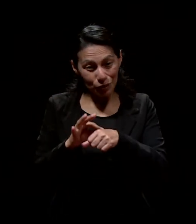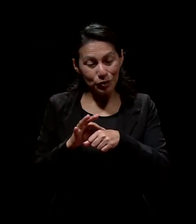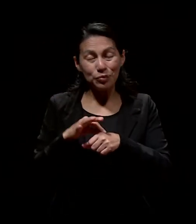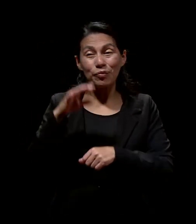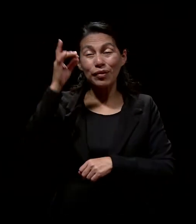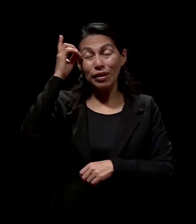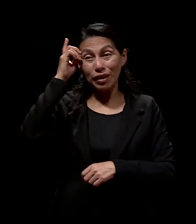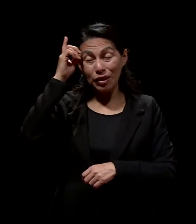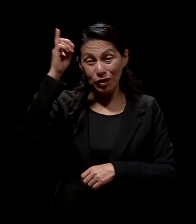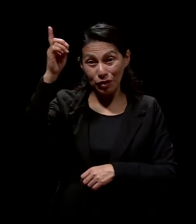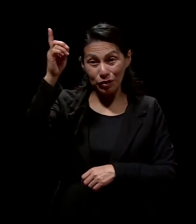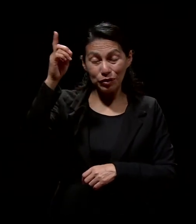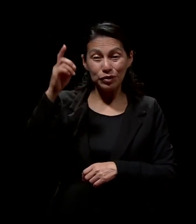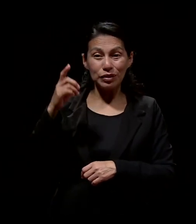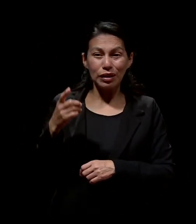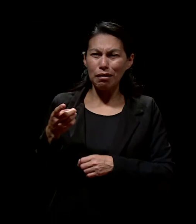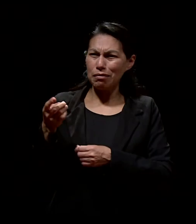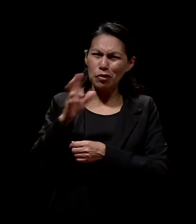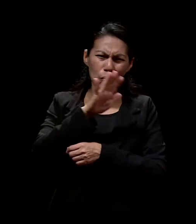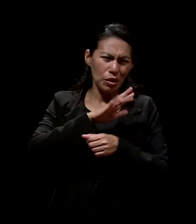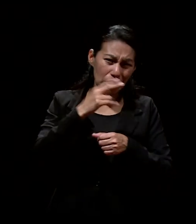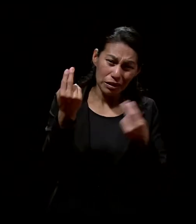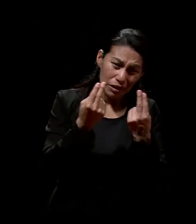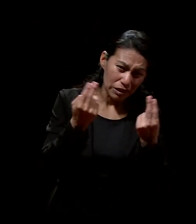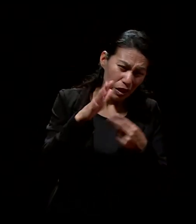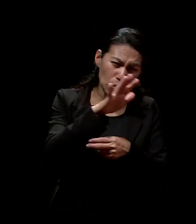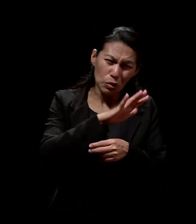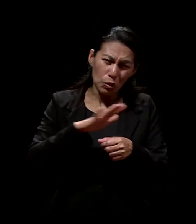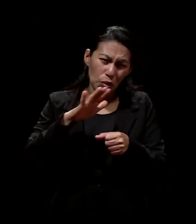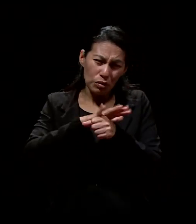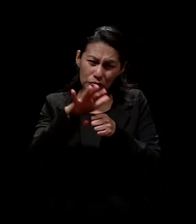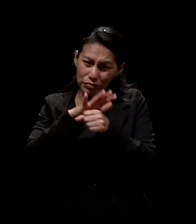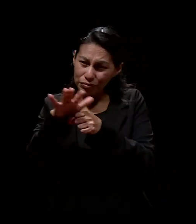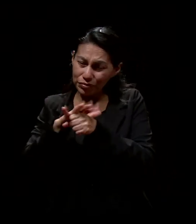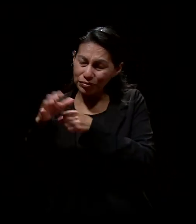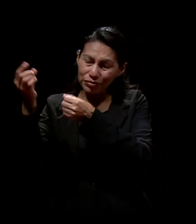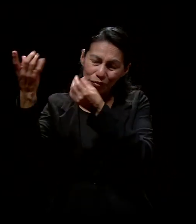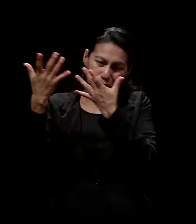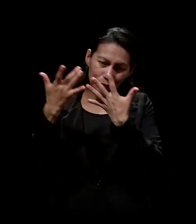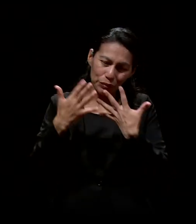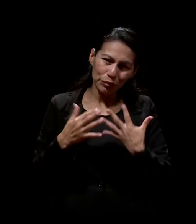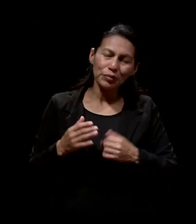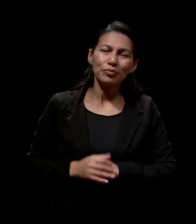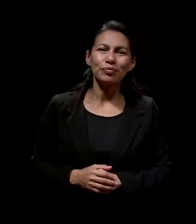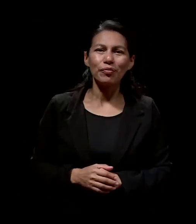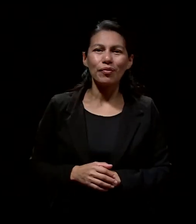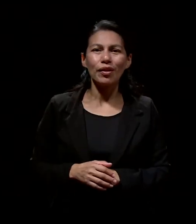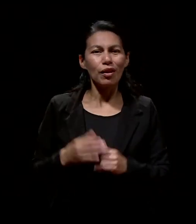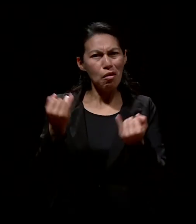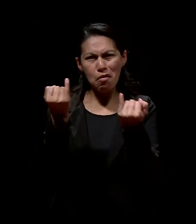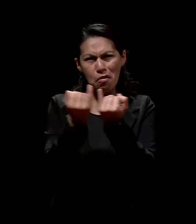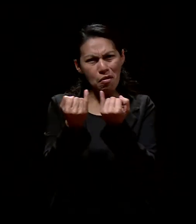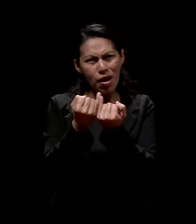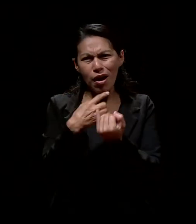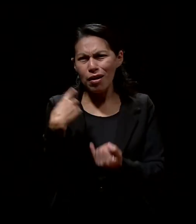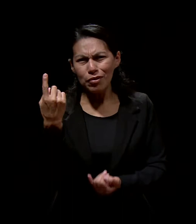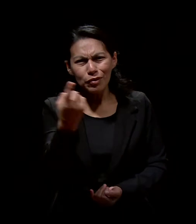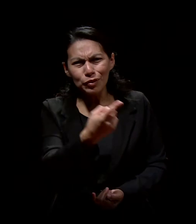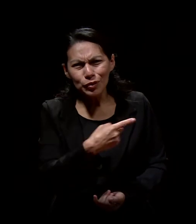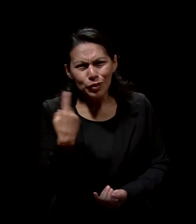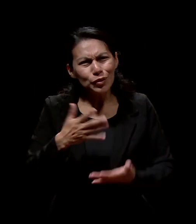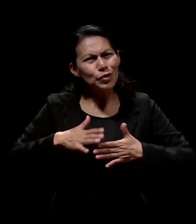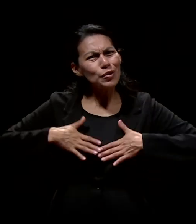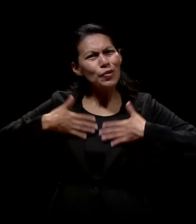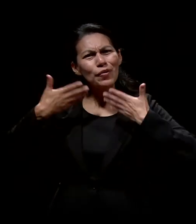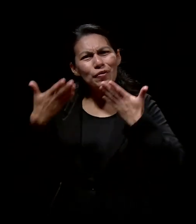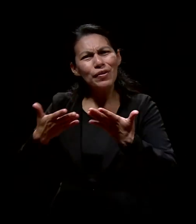testimonio del Dios, nuestro Padre, que provee para nuestras necesidades. De esa manera, podemos